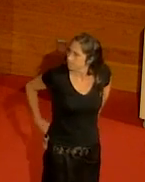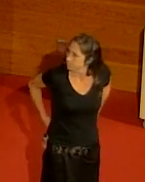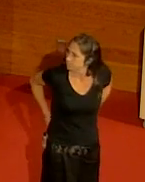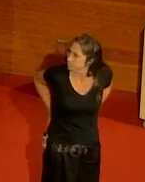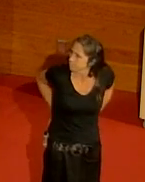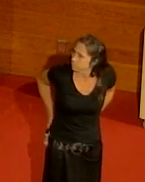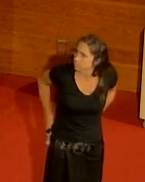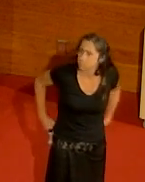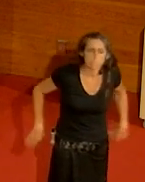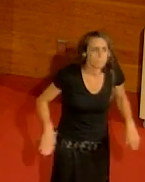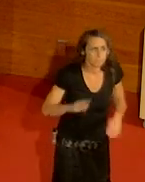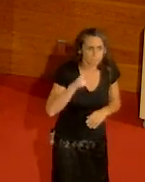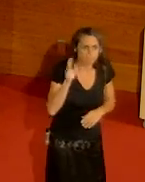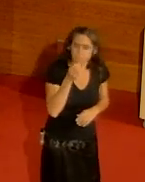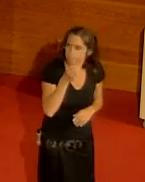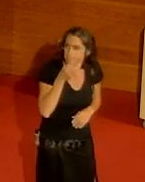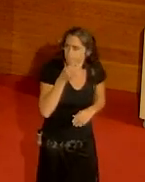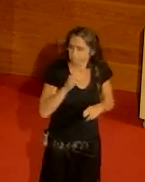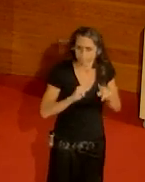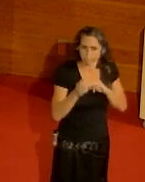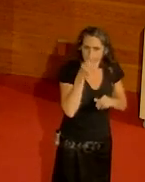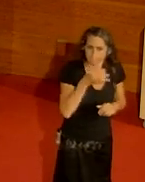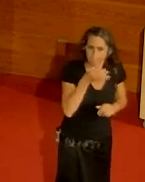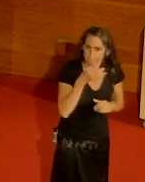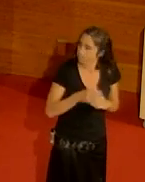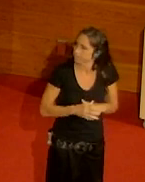Hola buenas tardes buenas tardes